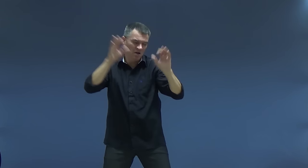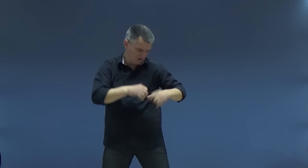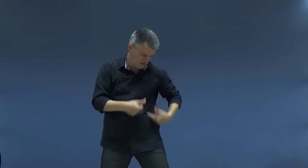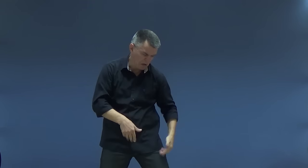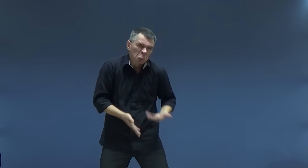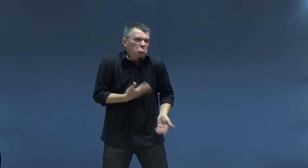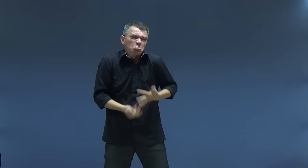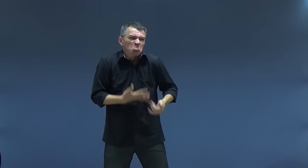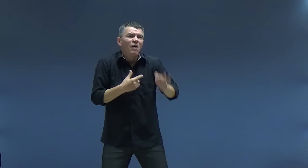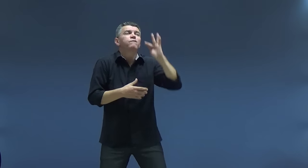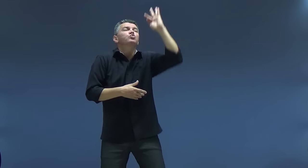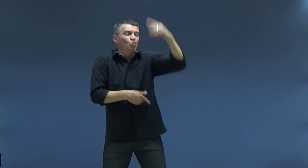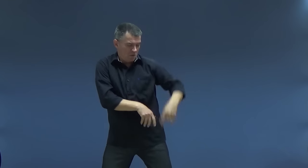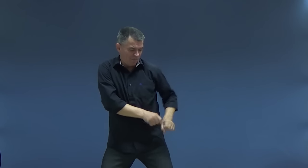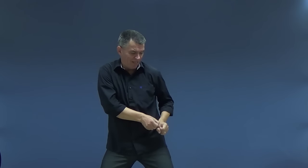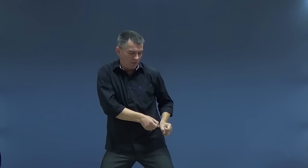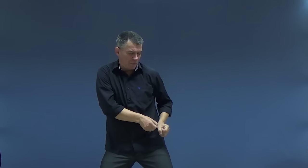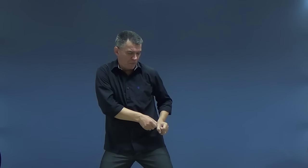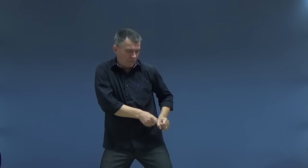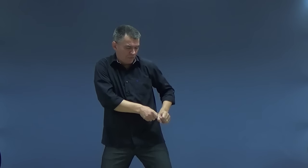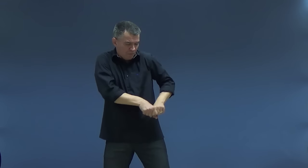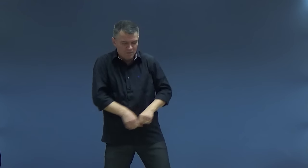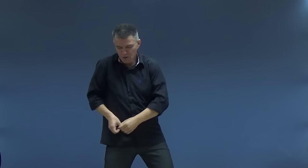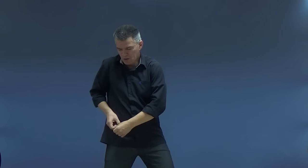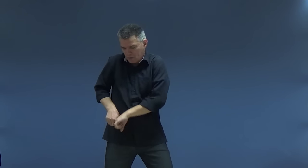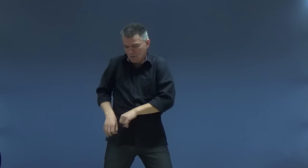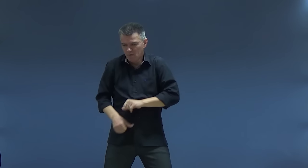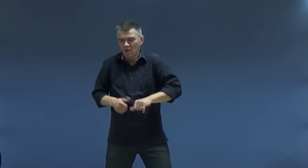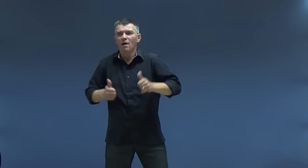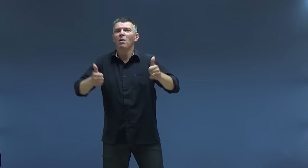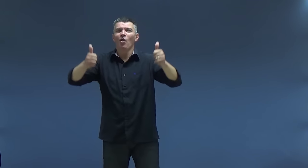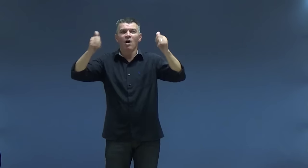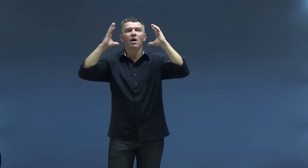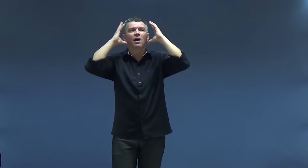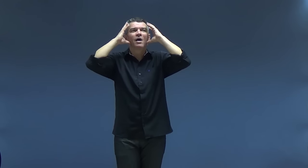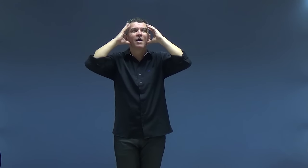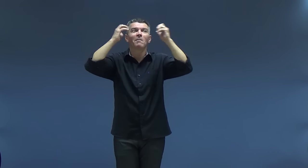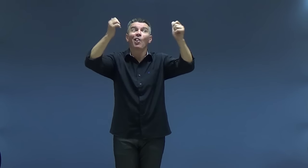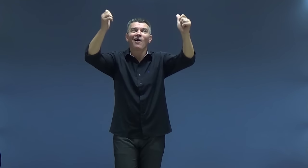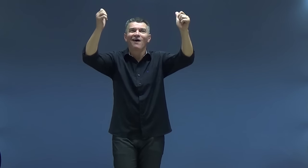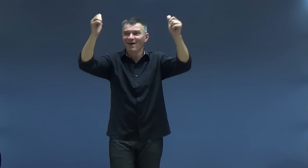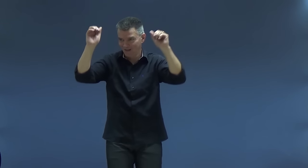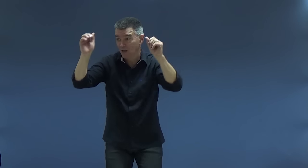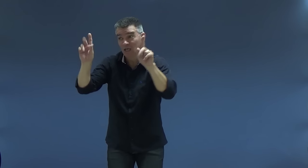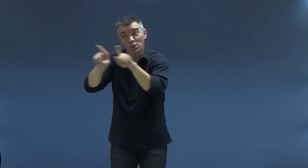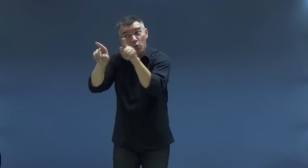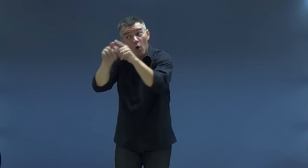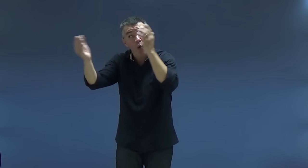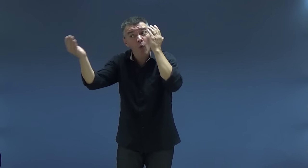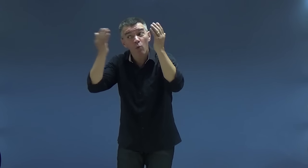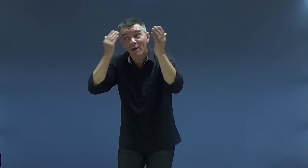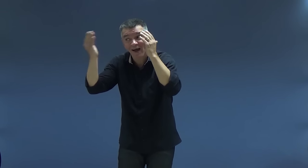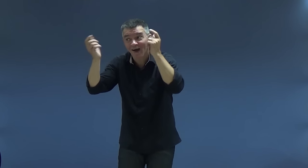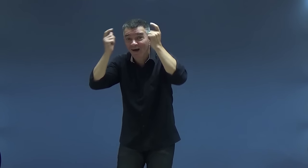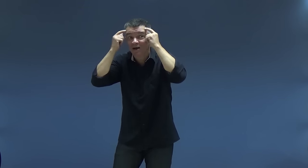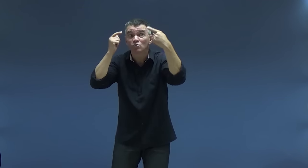coisa, o capacete vai proteger. Né? O corpo ali, se quebrar, ingesta, depois não vira nada. Mas a cabeça, você está